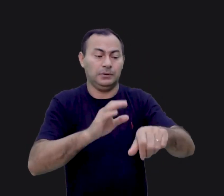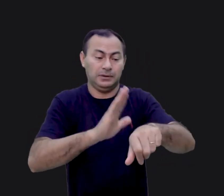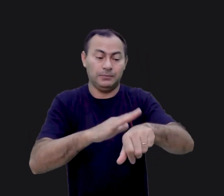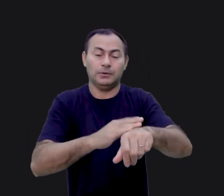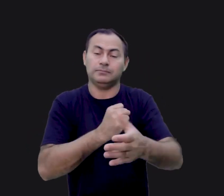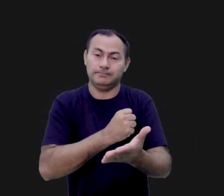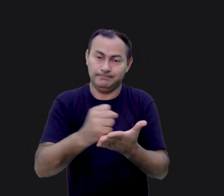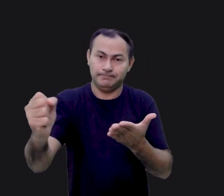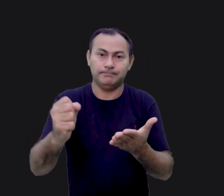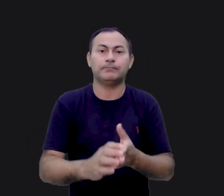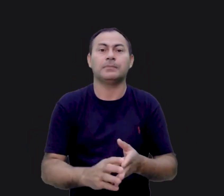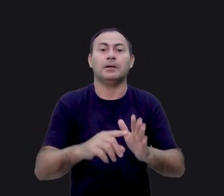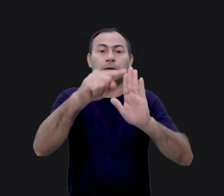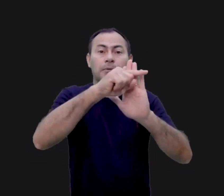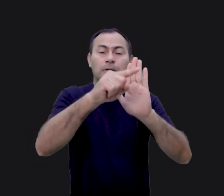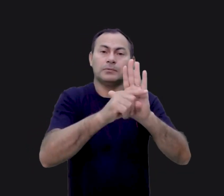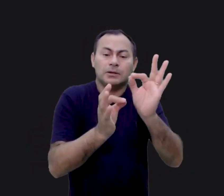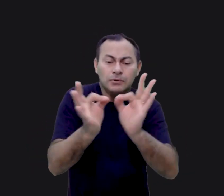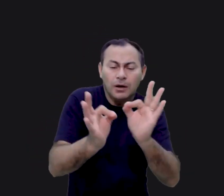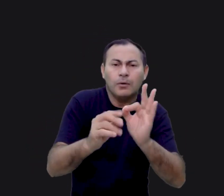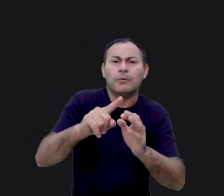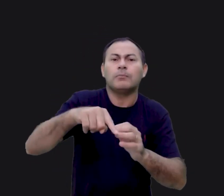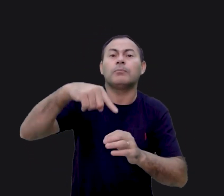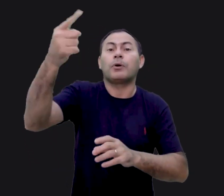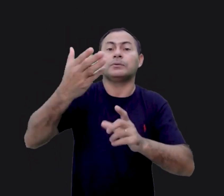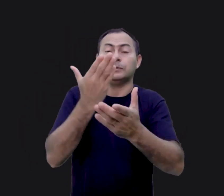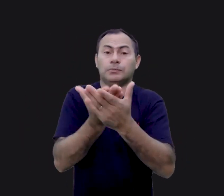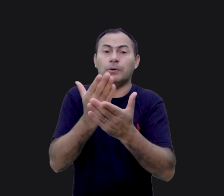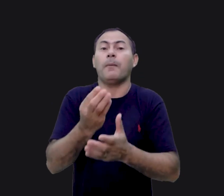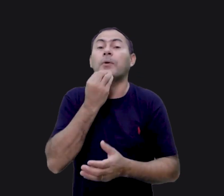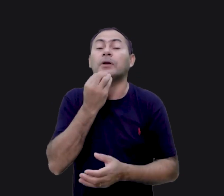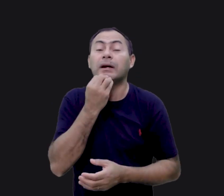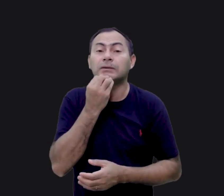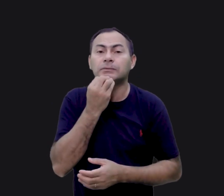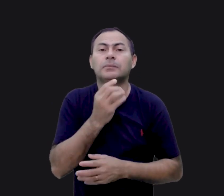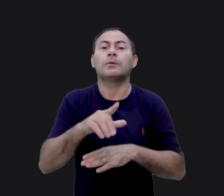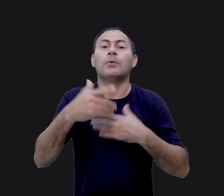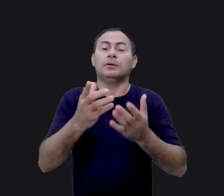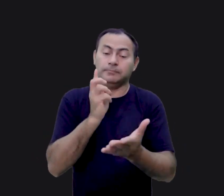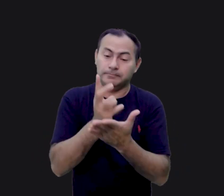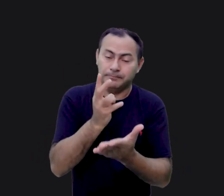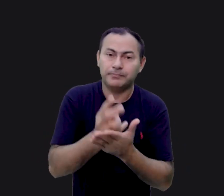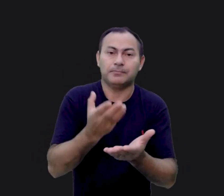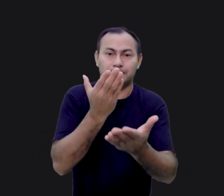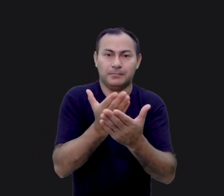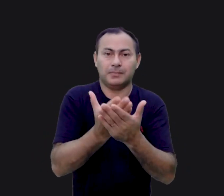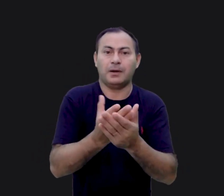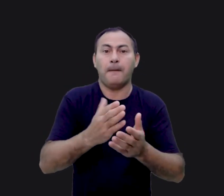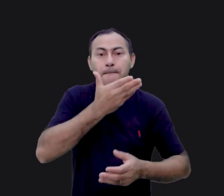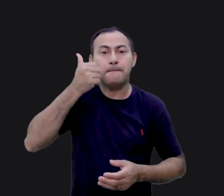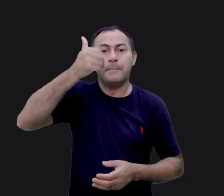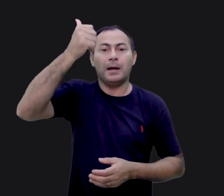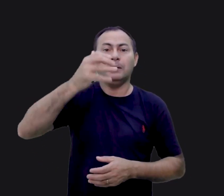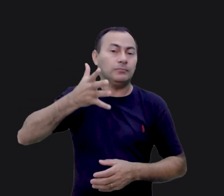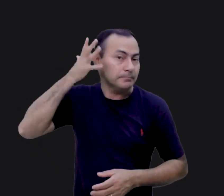tempo hoje já se foi programa-se para estar na próximo oportunidade Quando vamos continuar a estudar os melhores